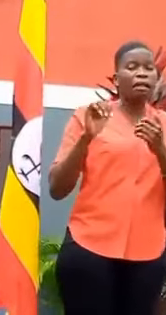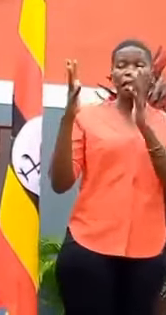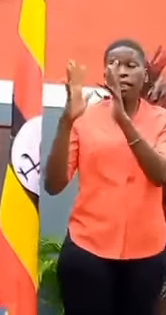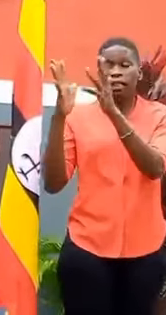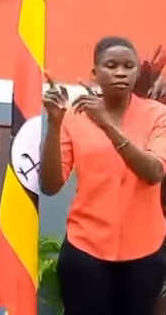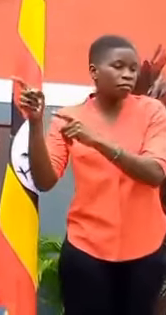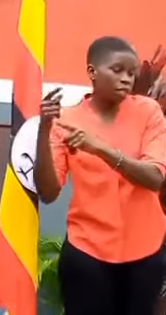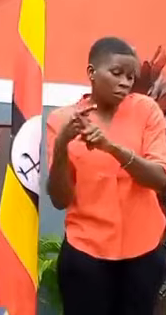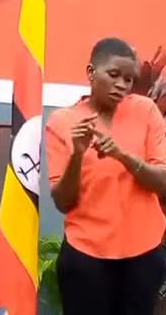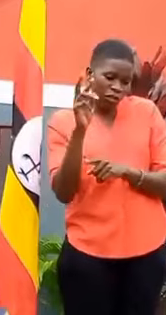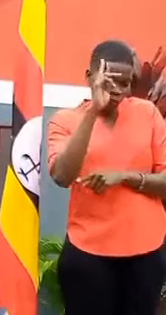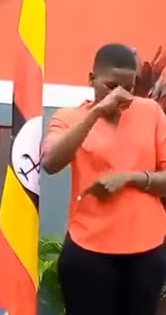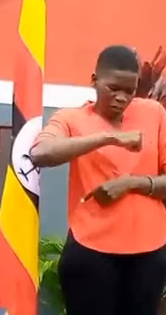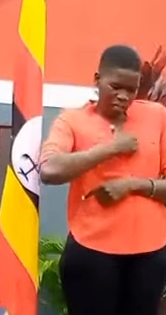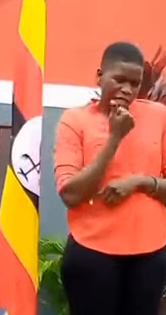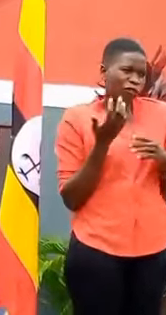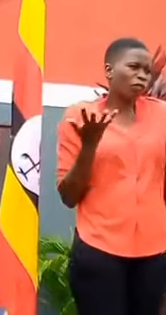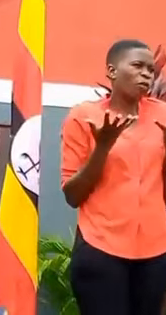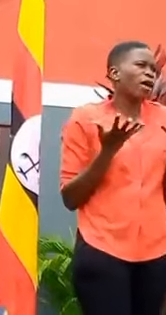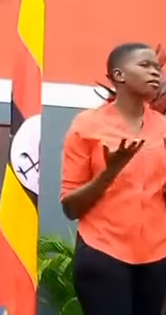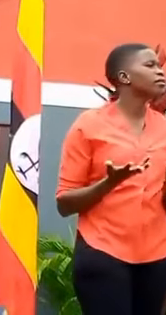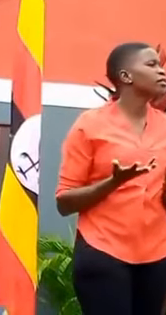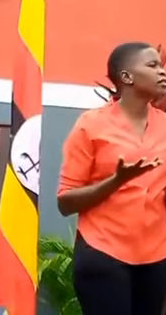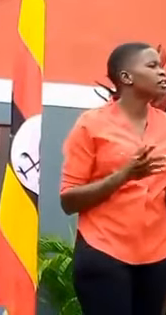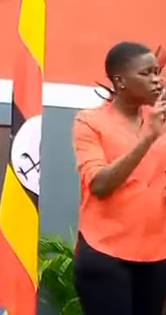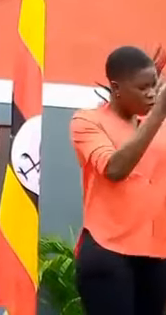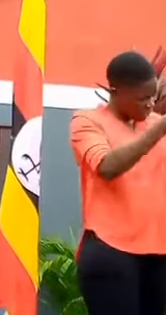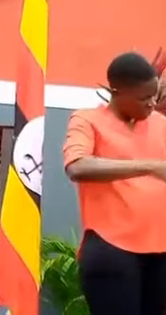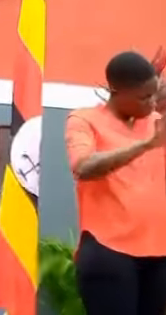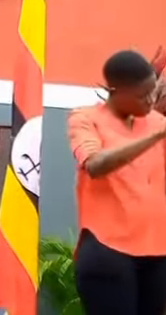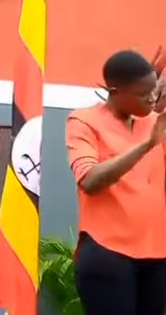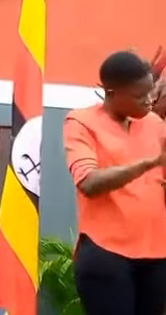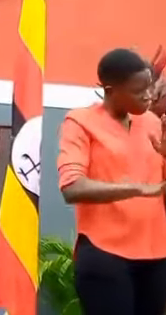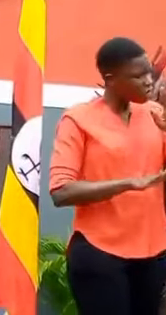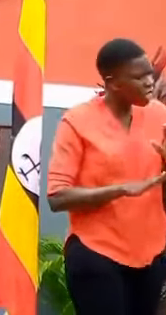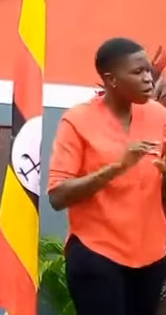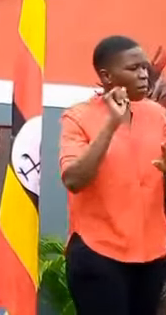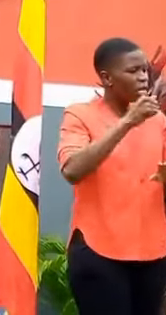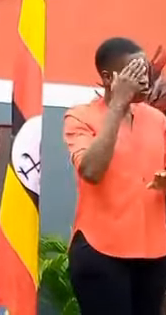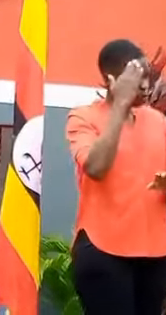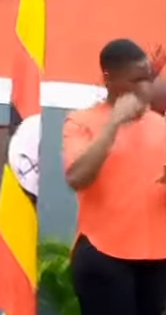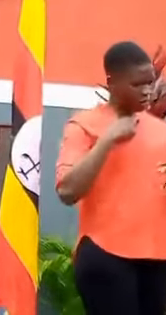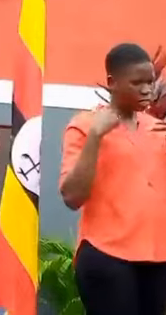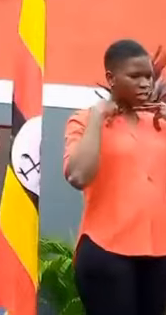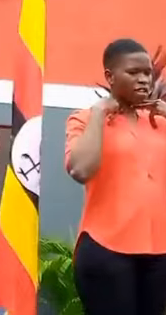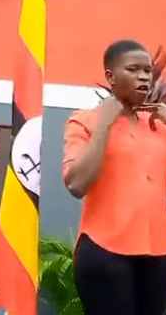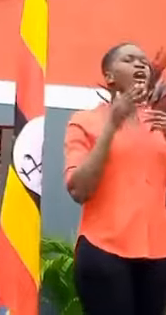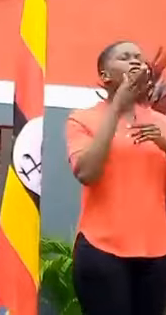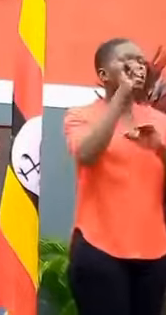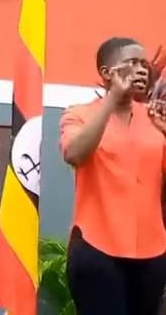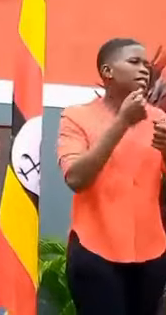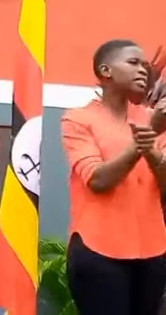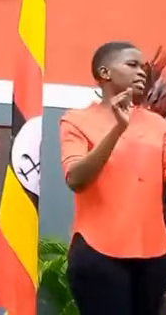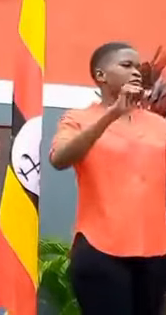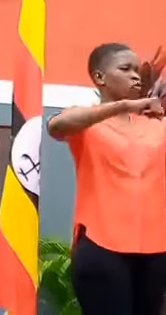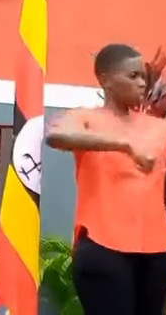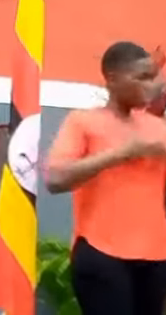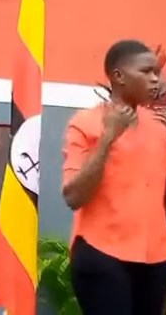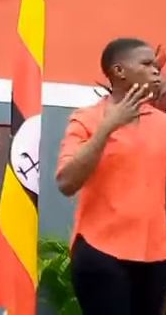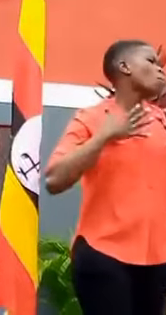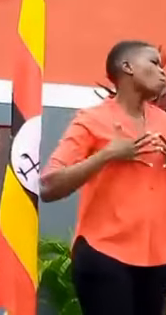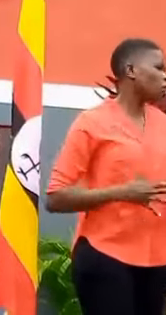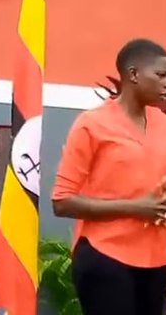n'omufiirire ne bw'omanya nti oli musibe eyo step number one so tubaaniriza baganda baffe abavudde mu NRM baganda baffe